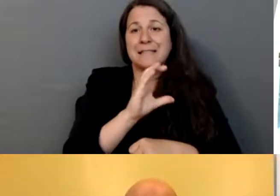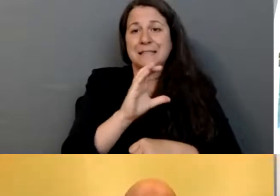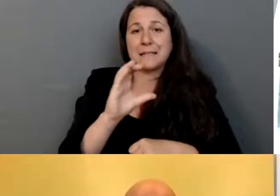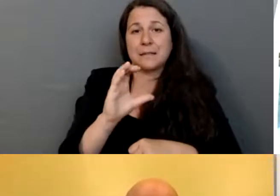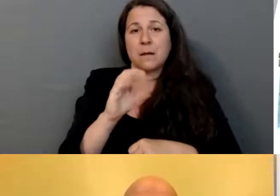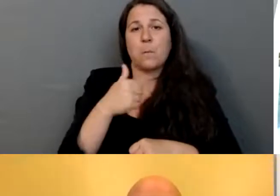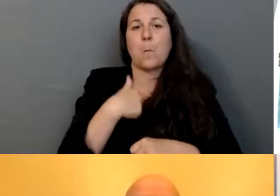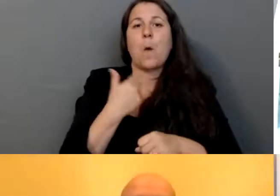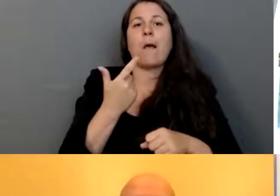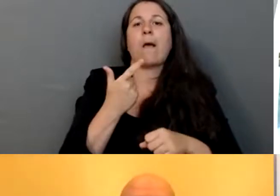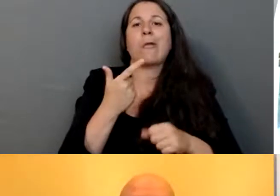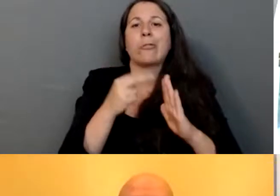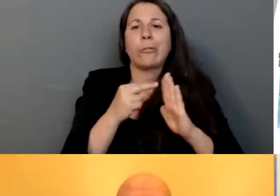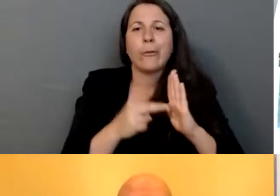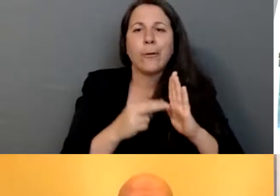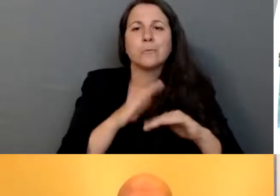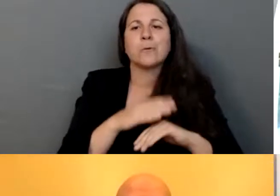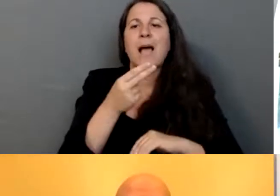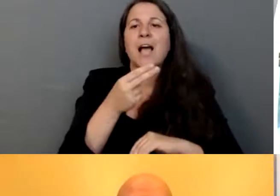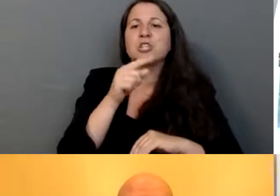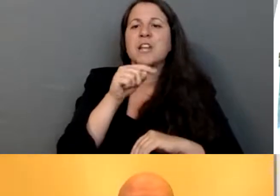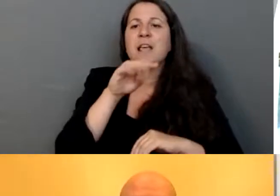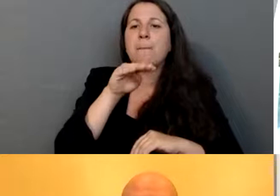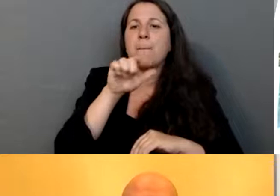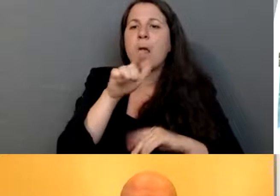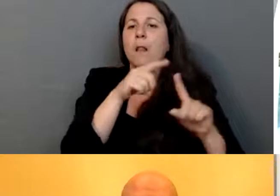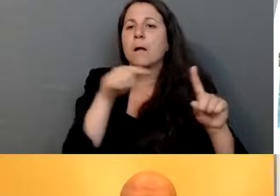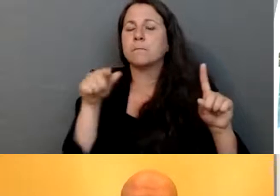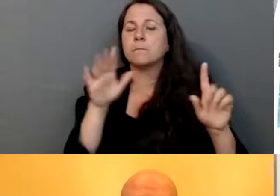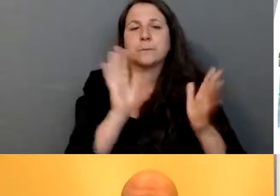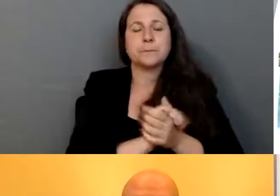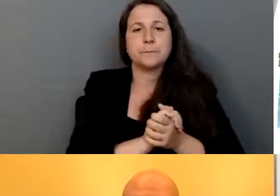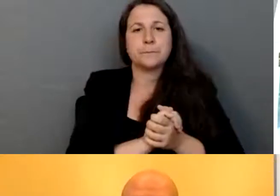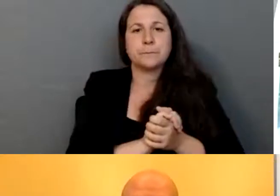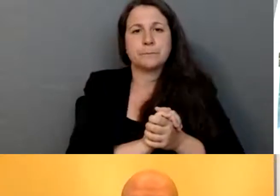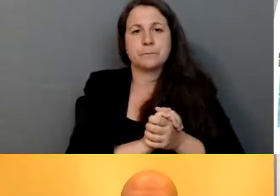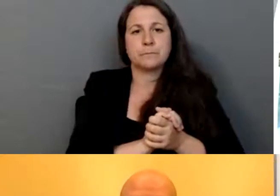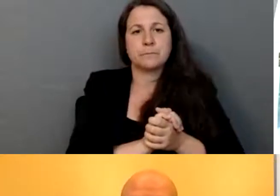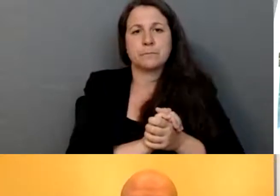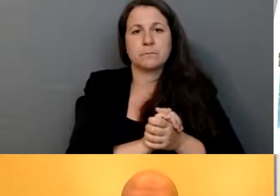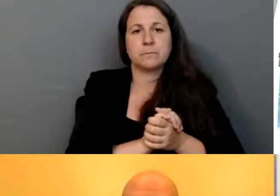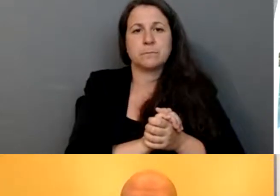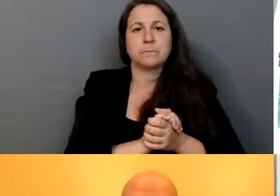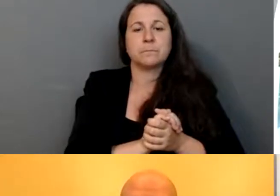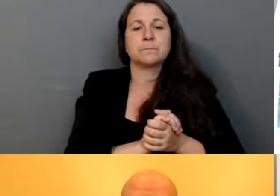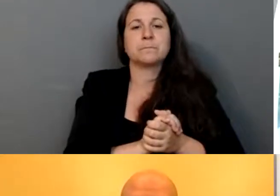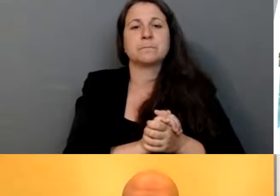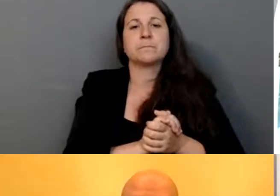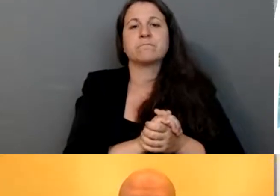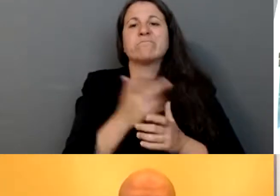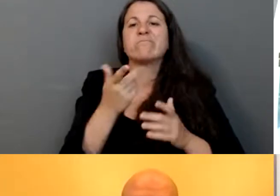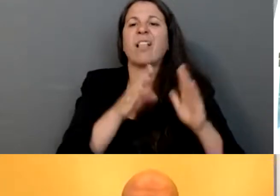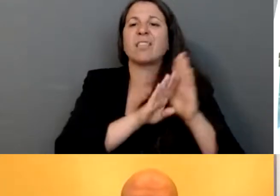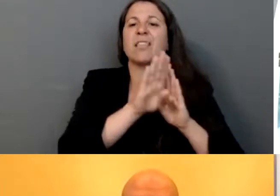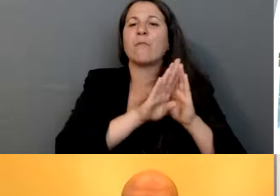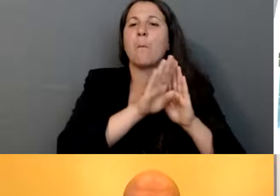HTML, pour les pages web, pour toutes sortes de technologies. Puis finalement, c'est des gens qui, c'est comme des développeurs finalement